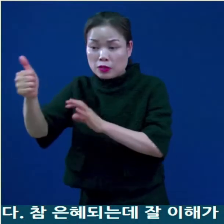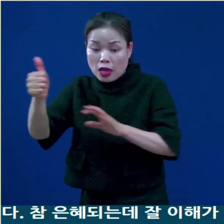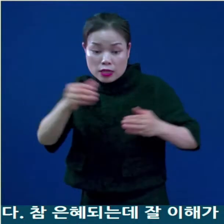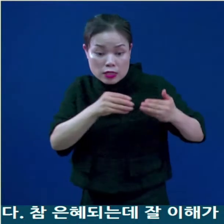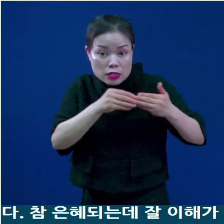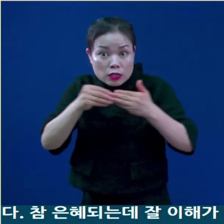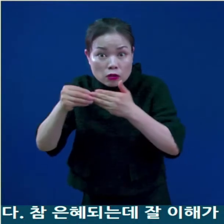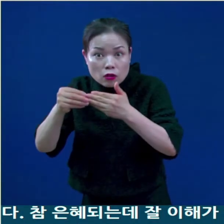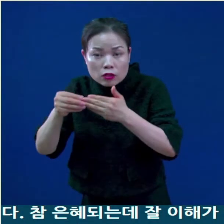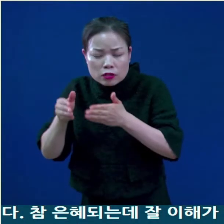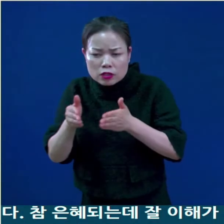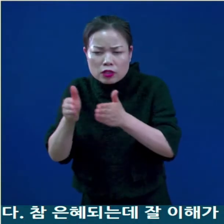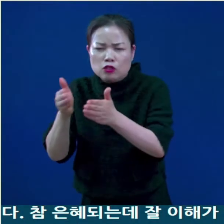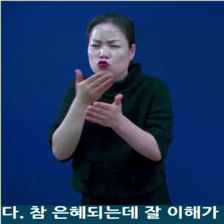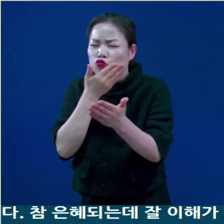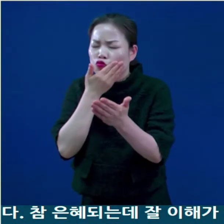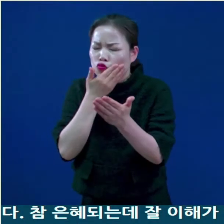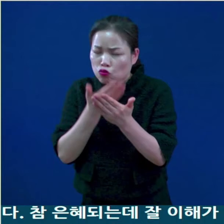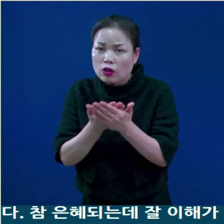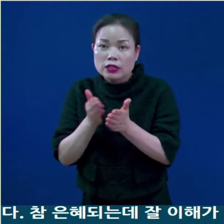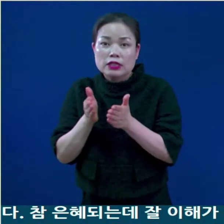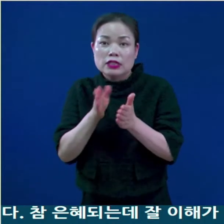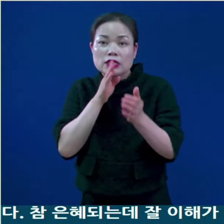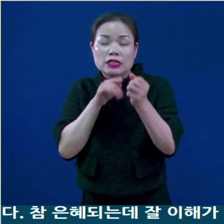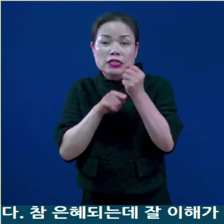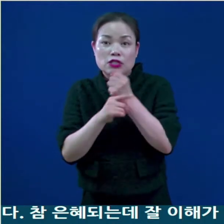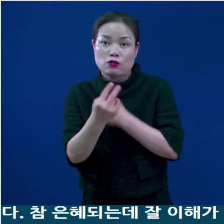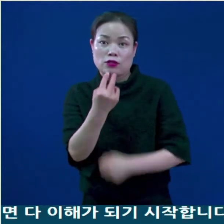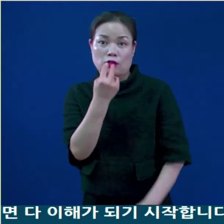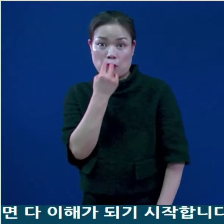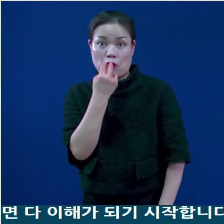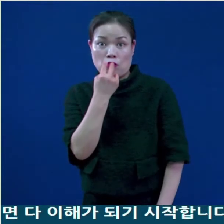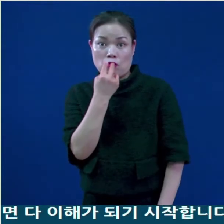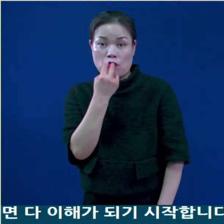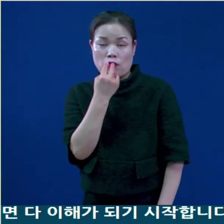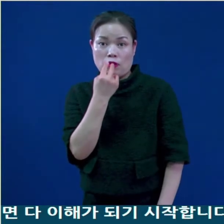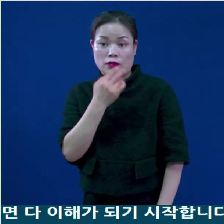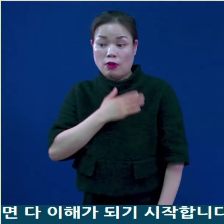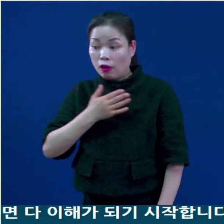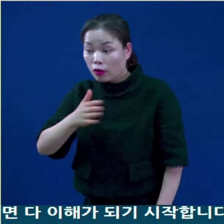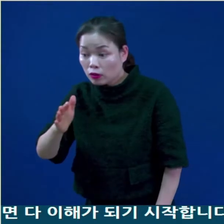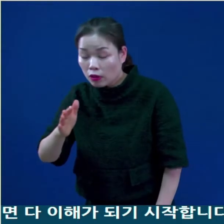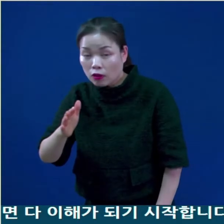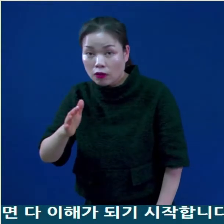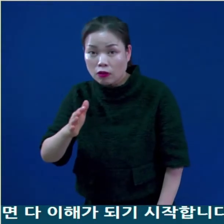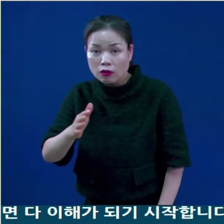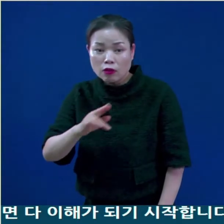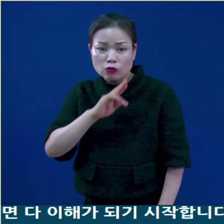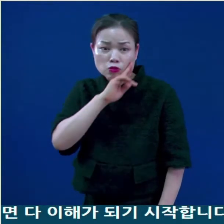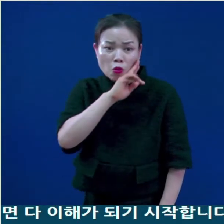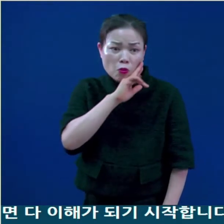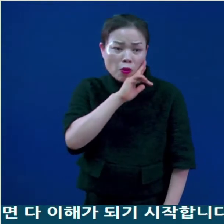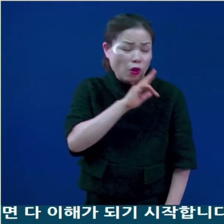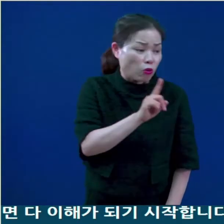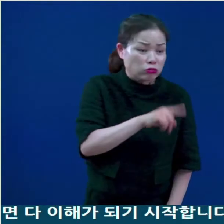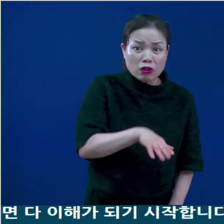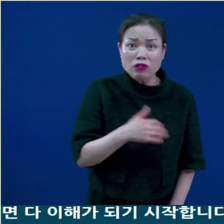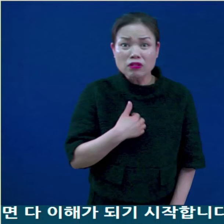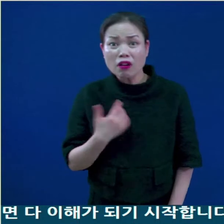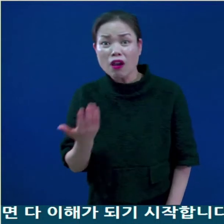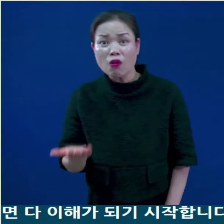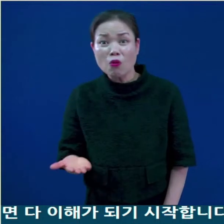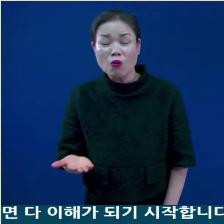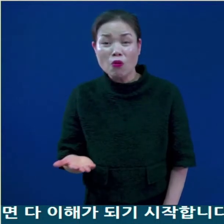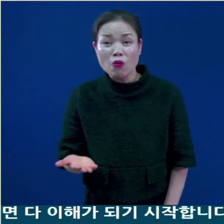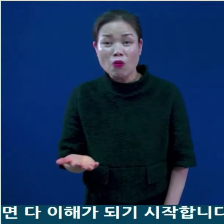그러다 보니까 길이 중요한 거예요. 길이요 진리요 생명이니, 내가 간다 그러니까 도마가 어떻게 우리가 가는 길을 어떻게 알아요? 라고